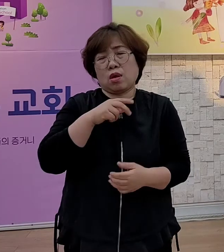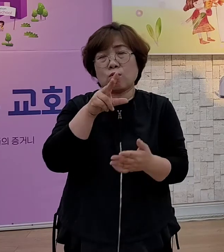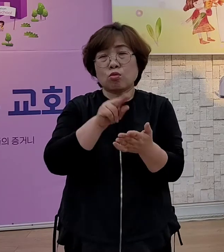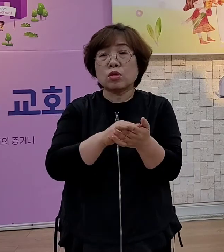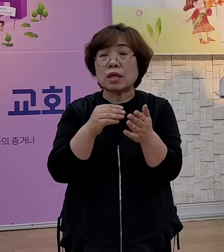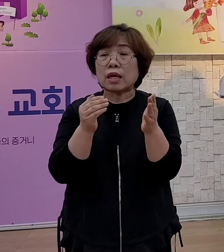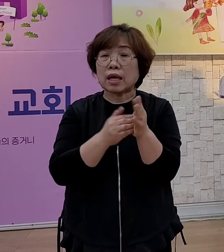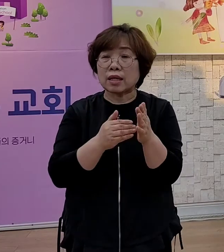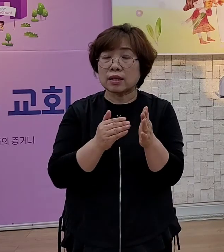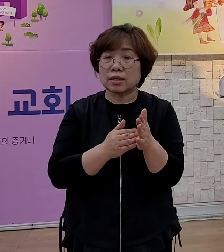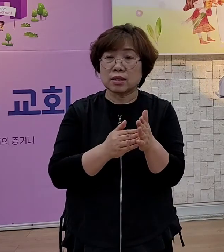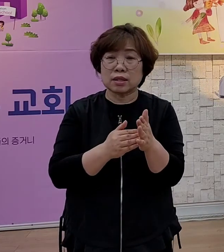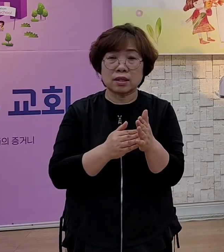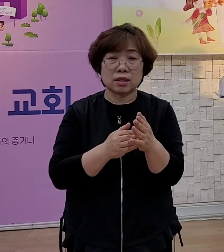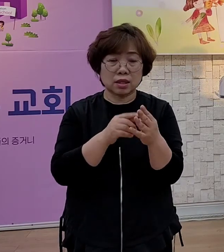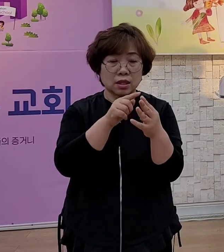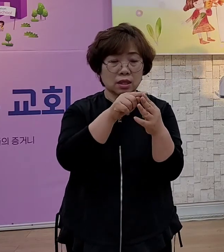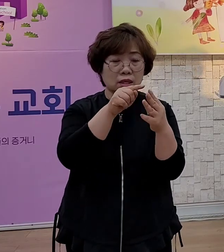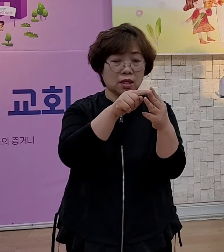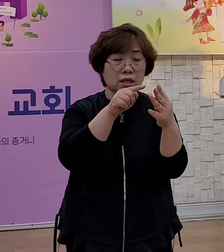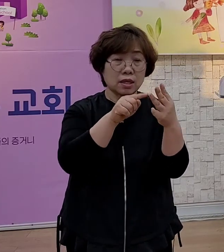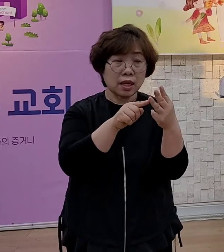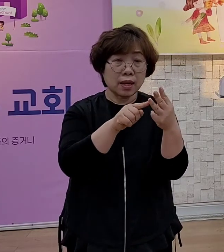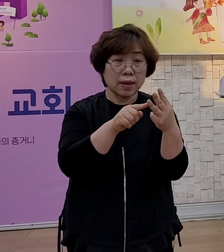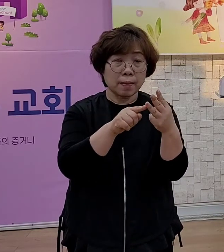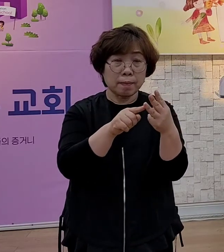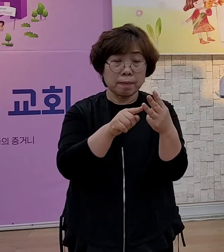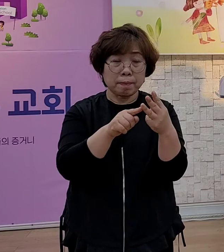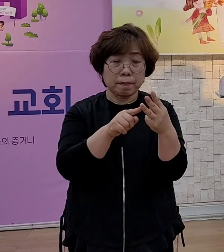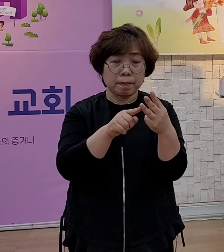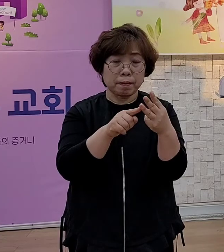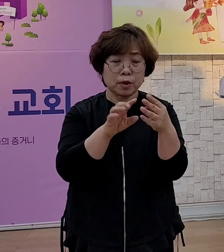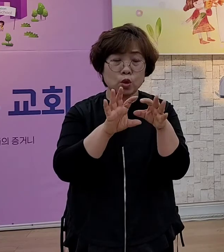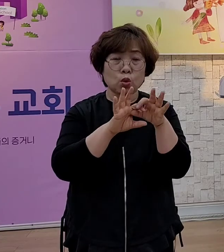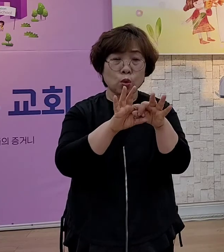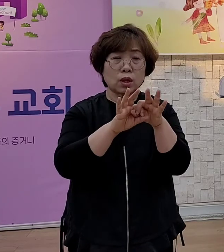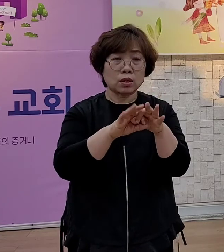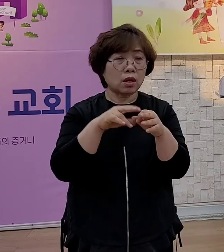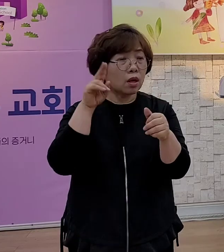세 가지는요, 뭘 지금 야고보가 말하려고 하는 거예요?